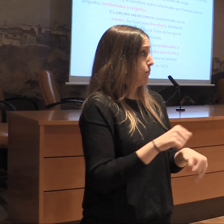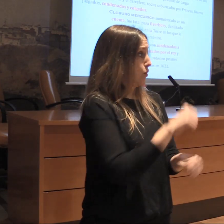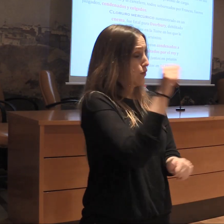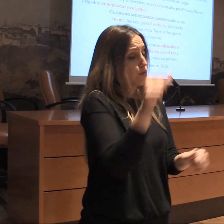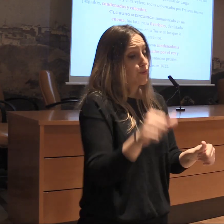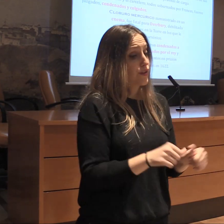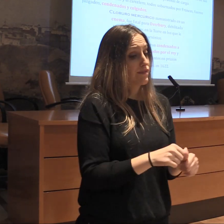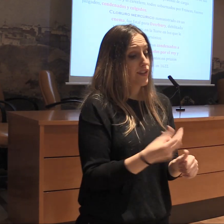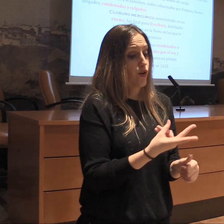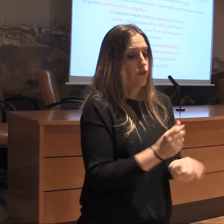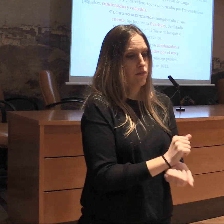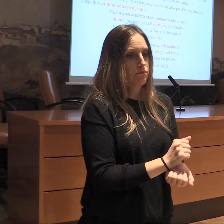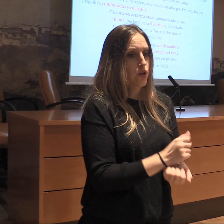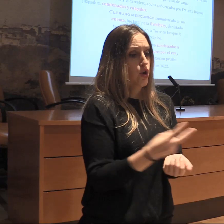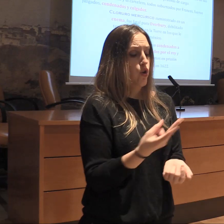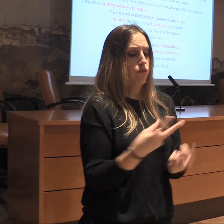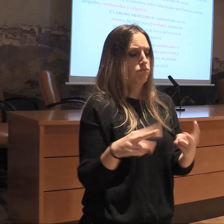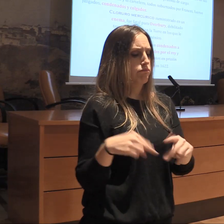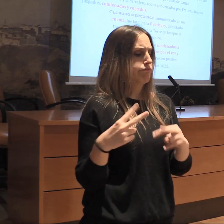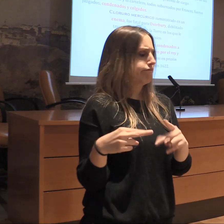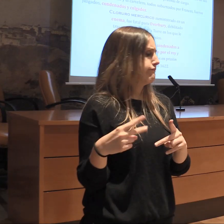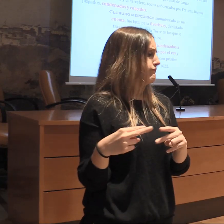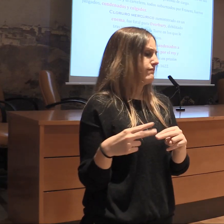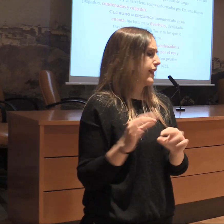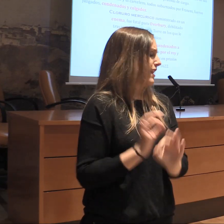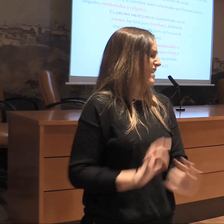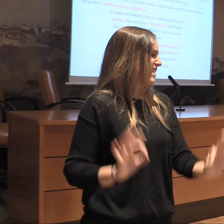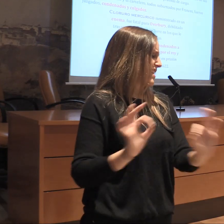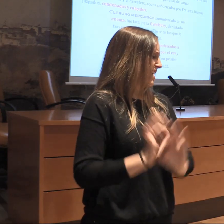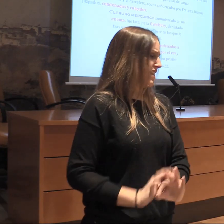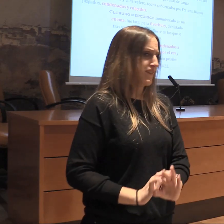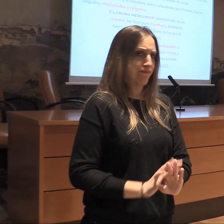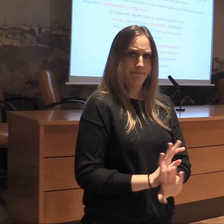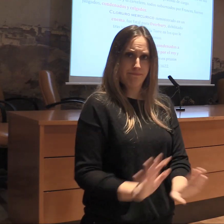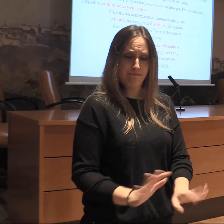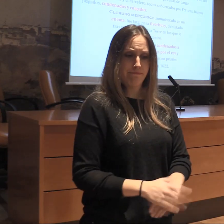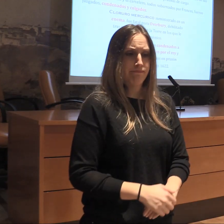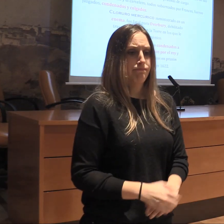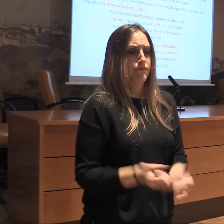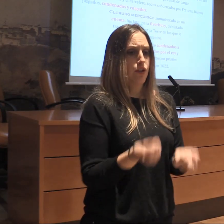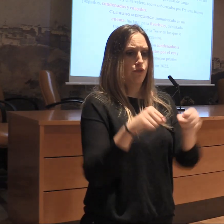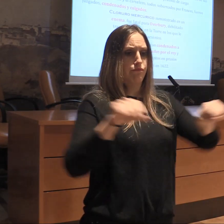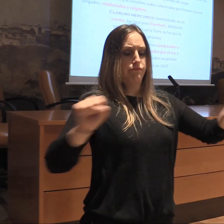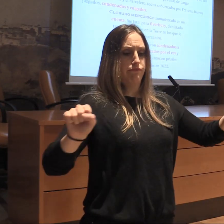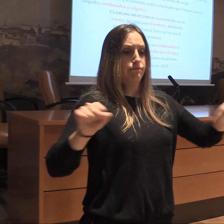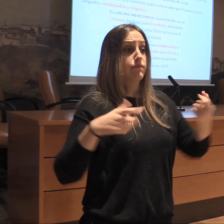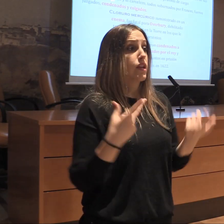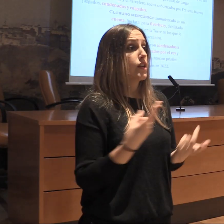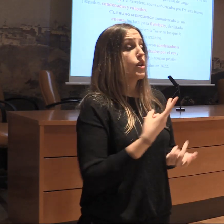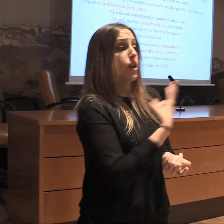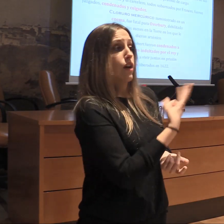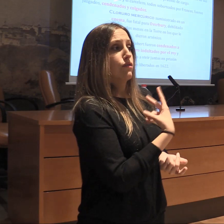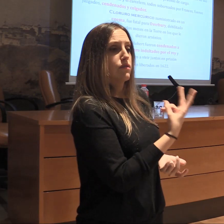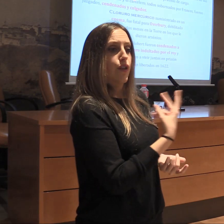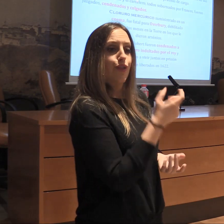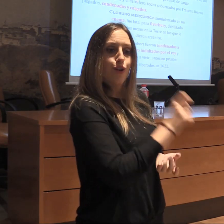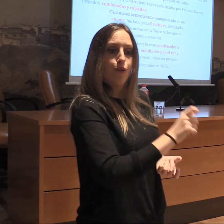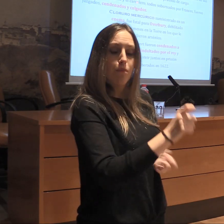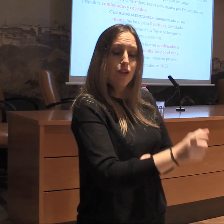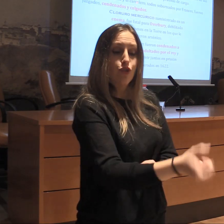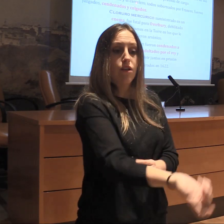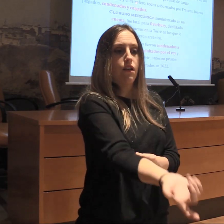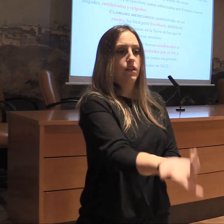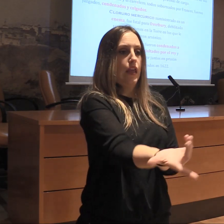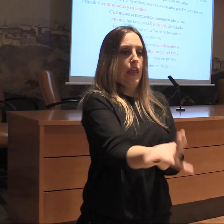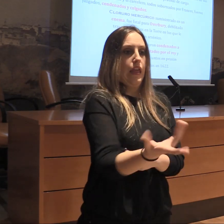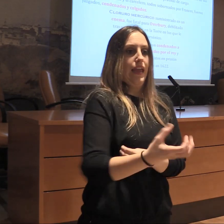encarcelados no se hablaron, ni muchísimo tiempo después. Las otras personas que no eran nobles, el alcaide de la prisión, el médico,